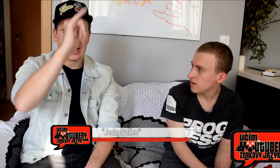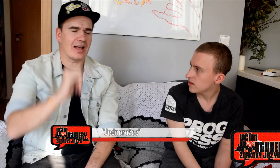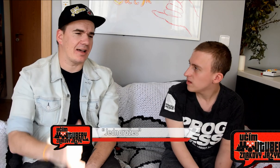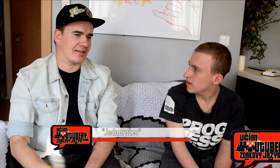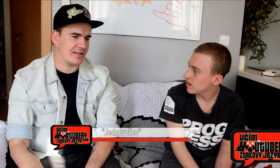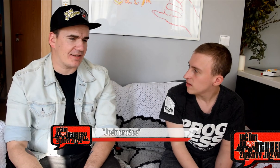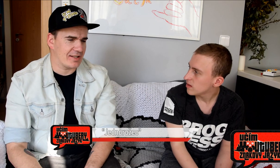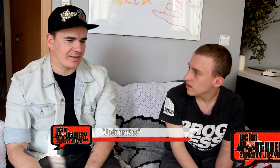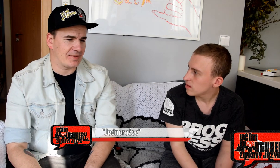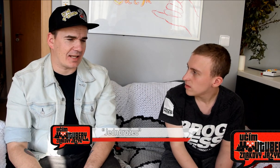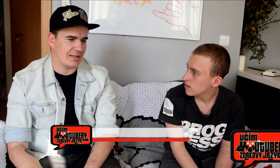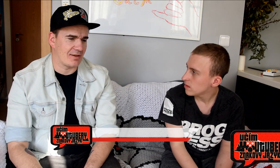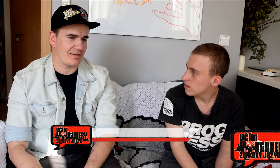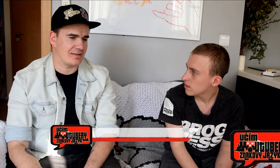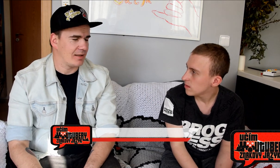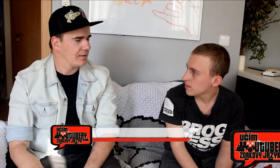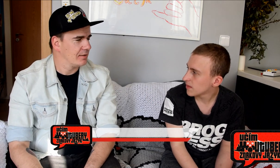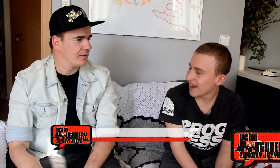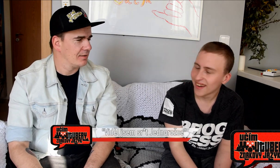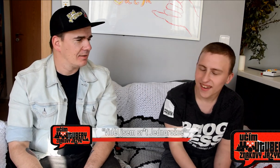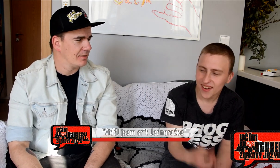Jednorožec. A jak se řekne, viděl jsem srát jednorožce?